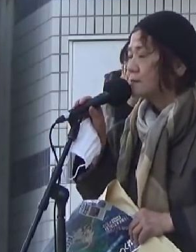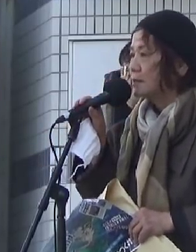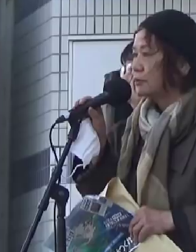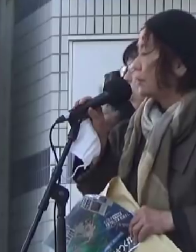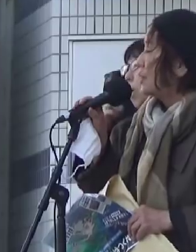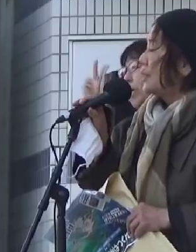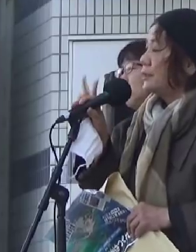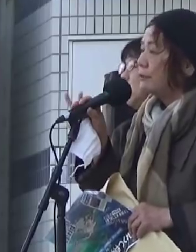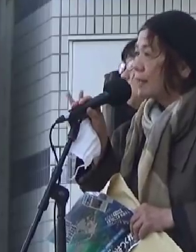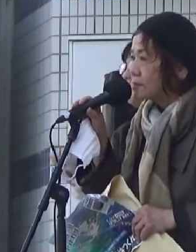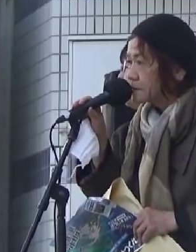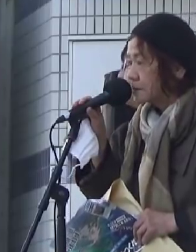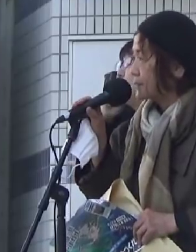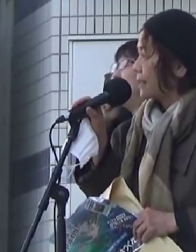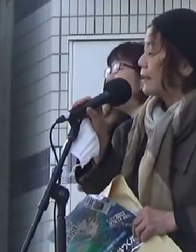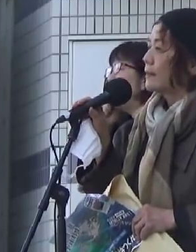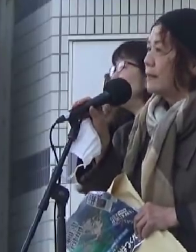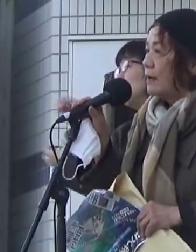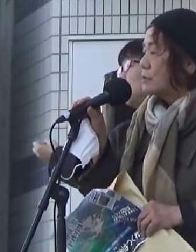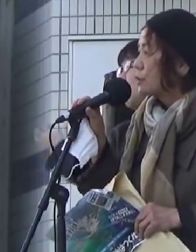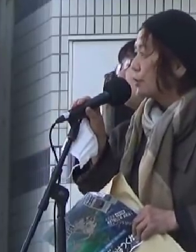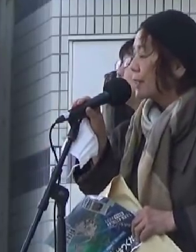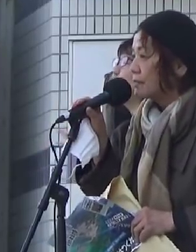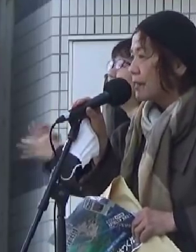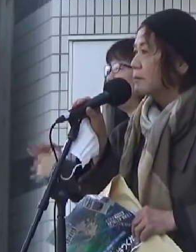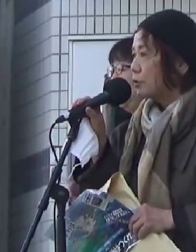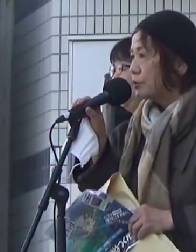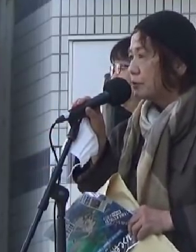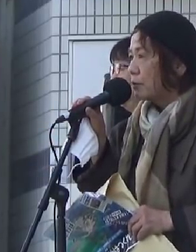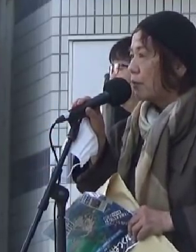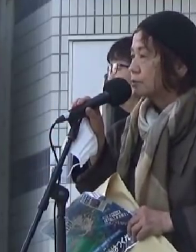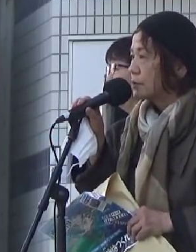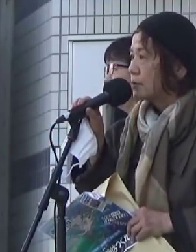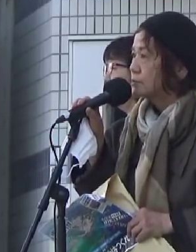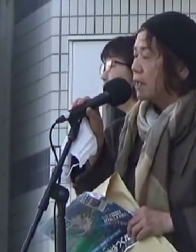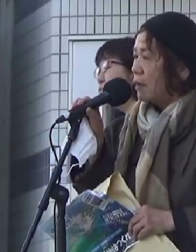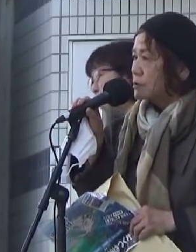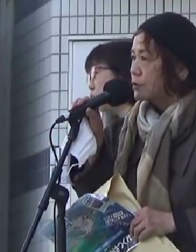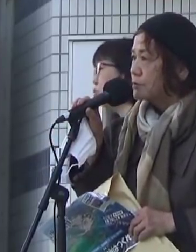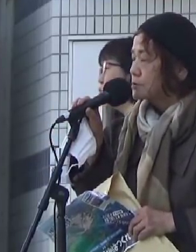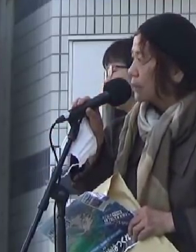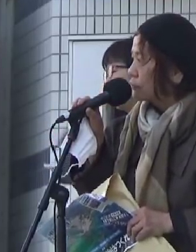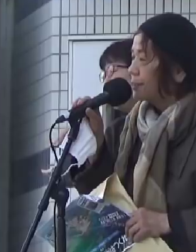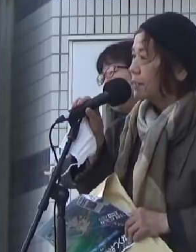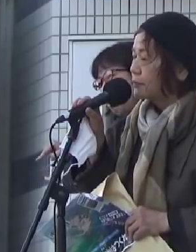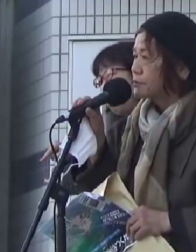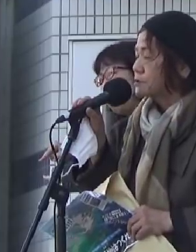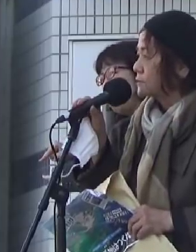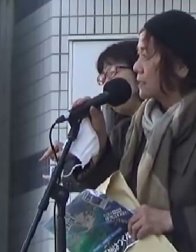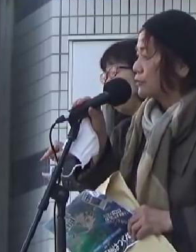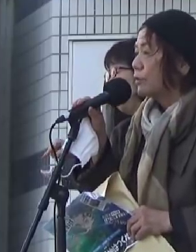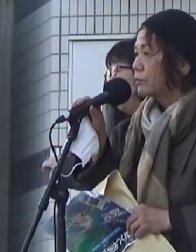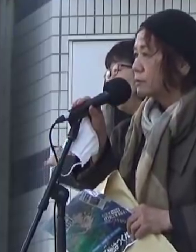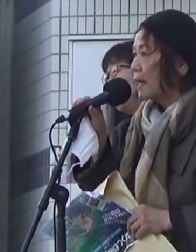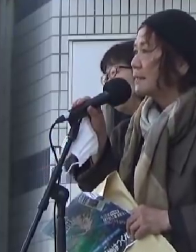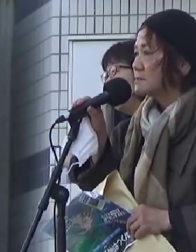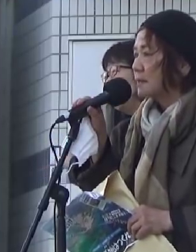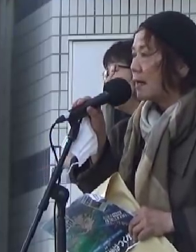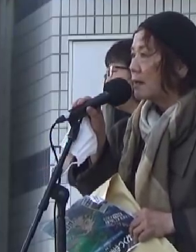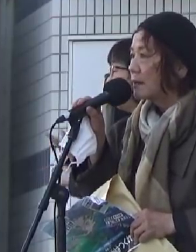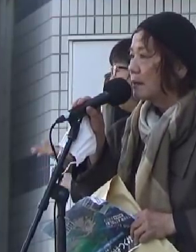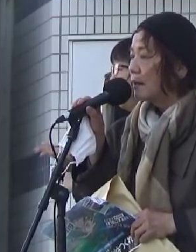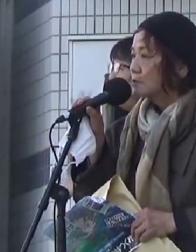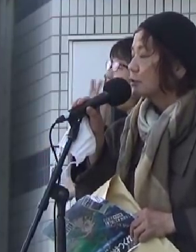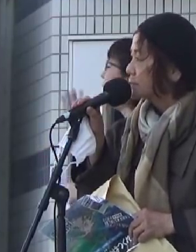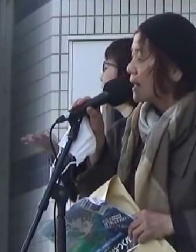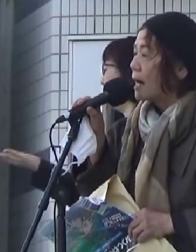うと平然と言われ続けて、そうやってそういう構想を、そういう組み立てを作ったのはどこの誰